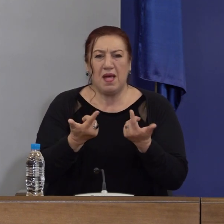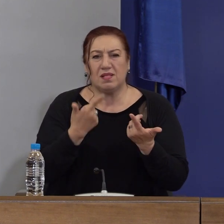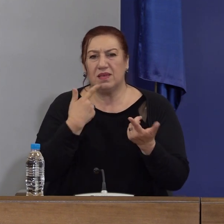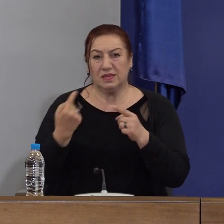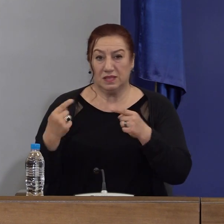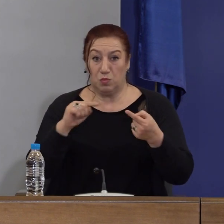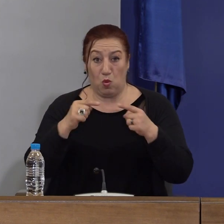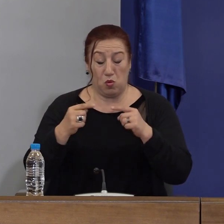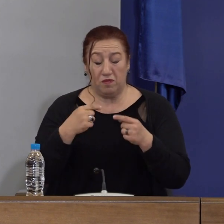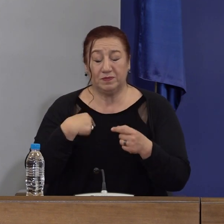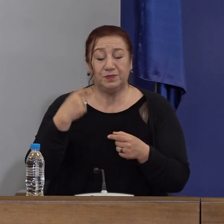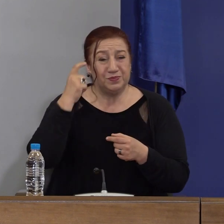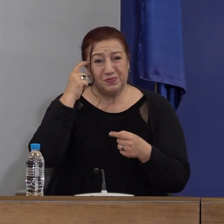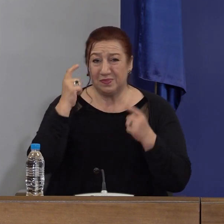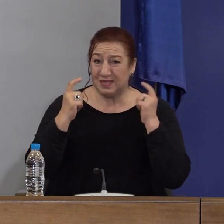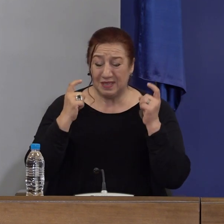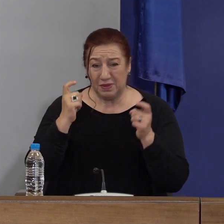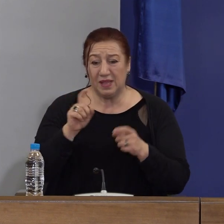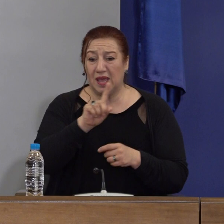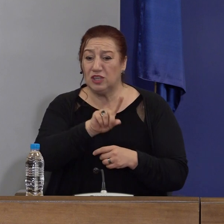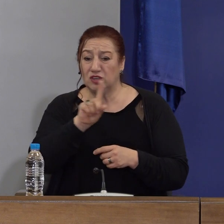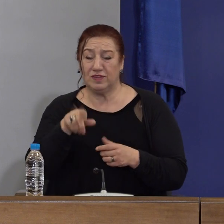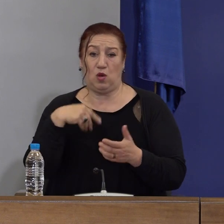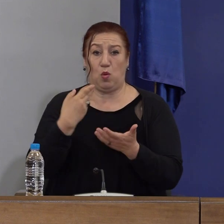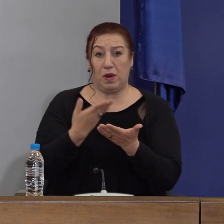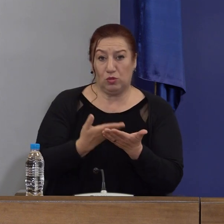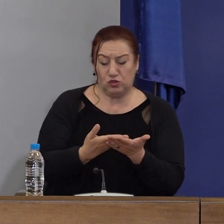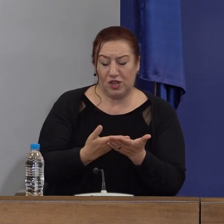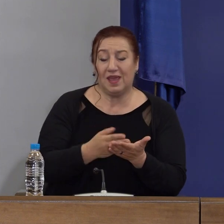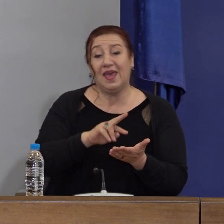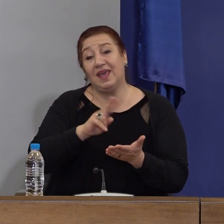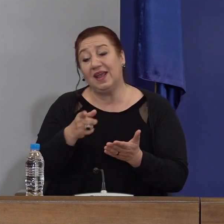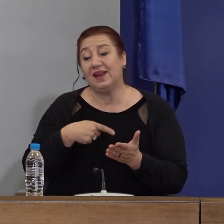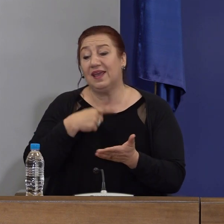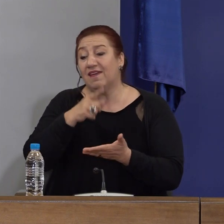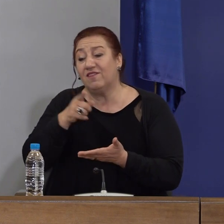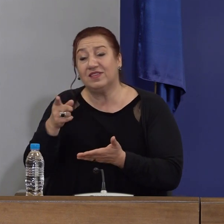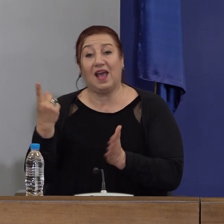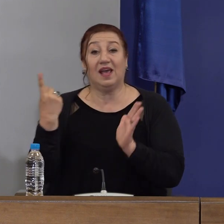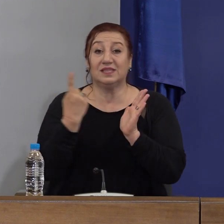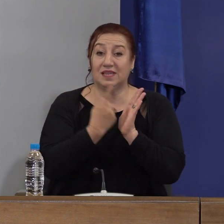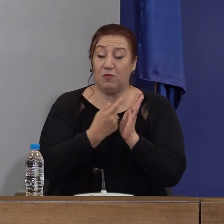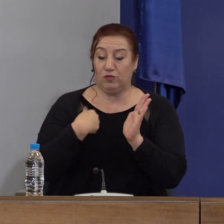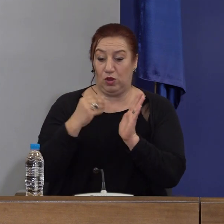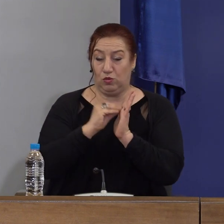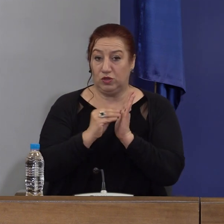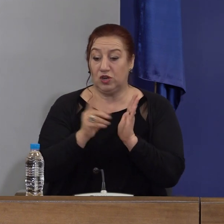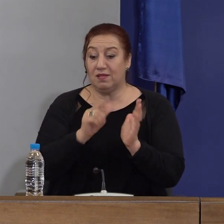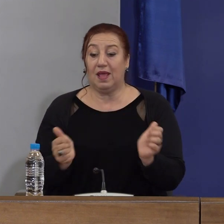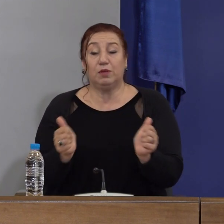че всяко едно предложение или всяка една заповед, която издавам аз, не е придружена с доклад